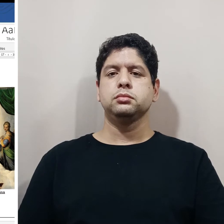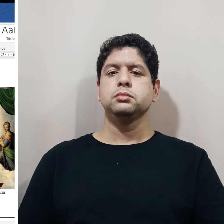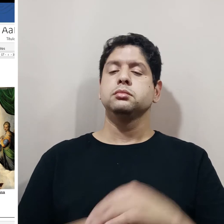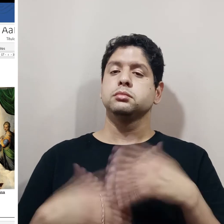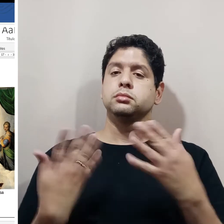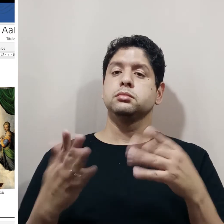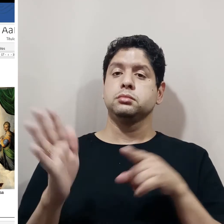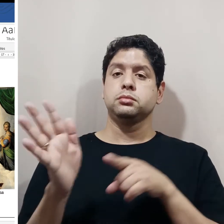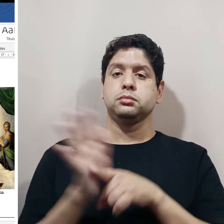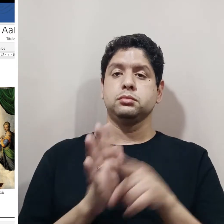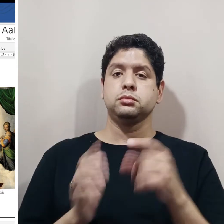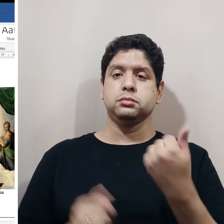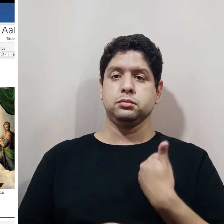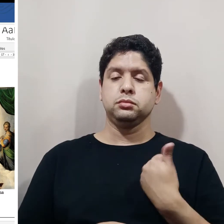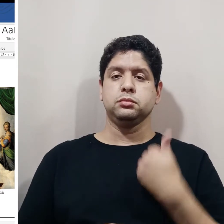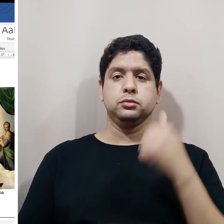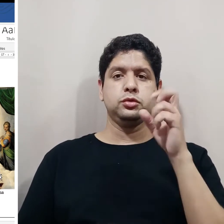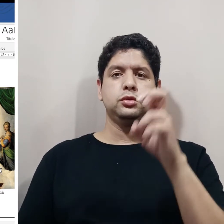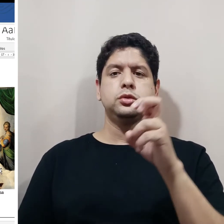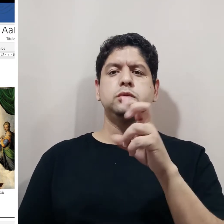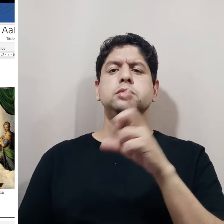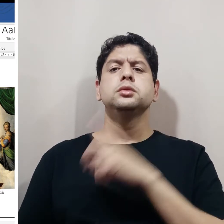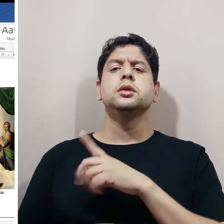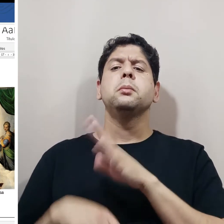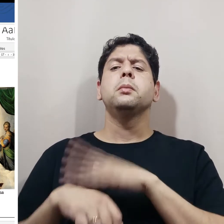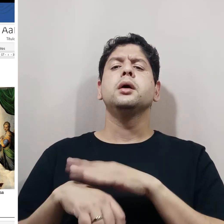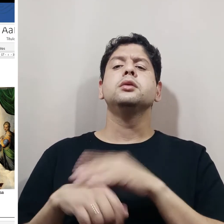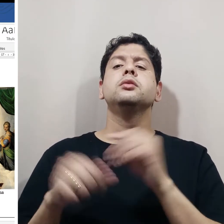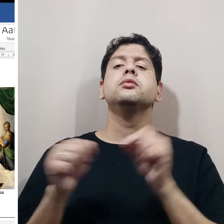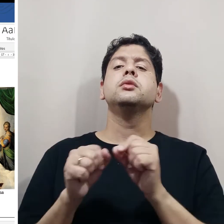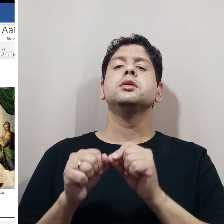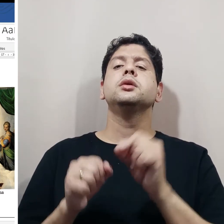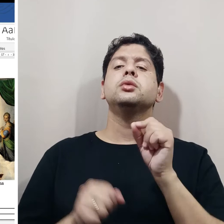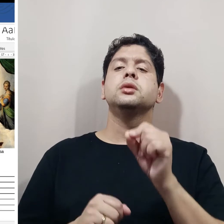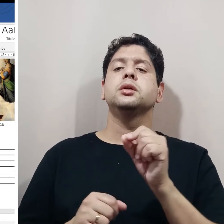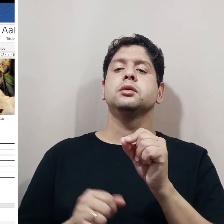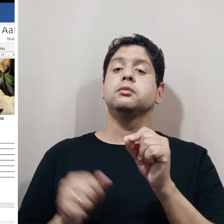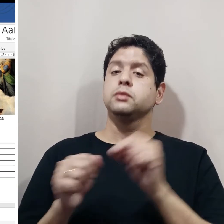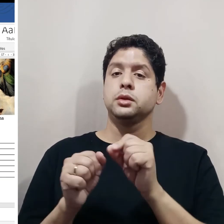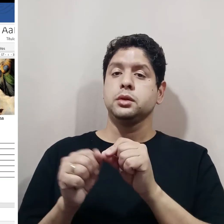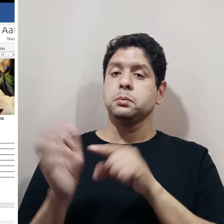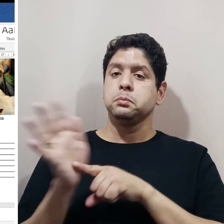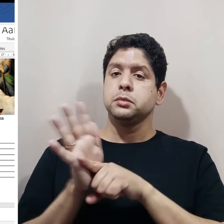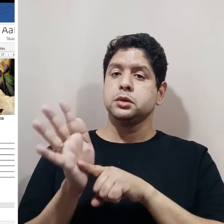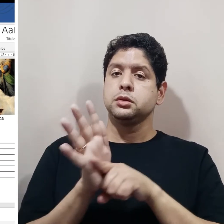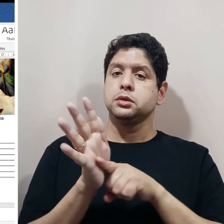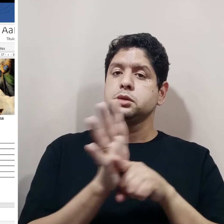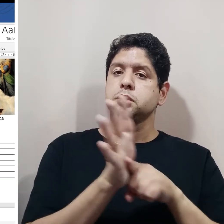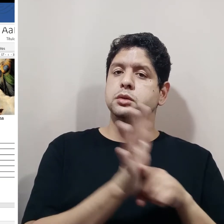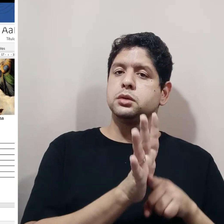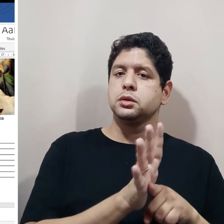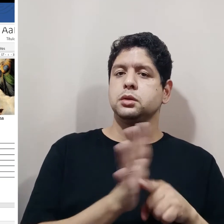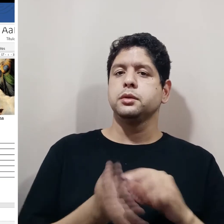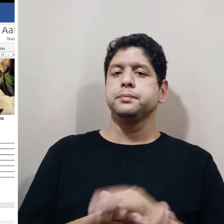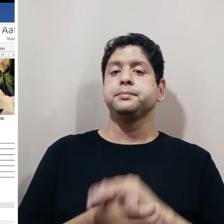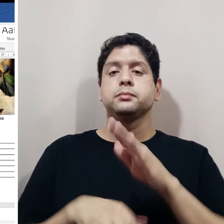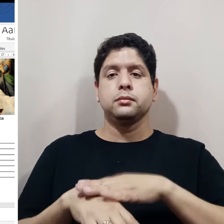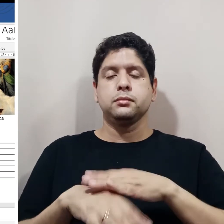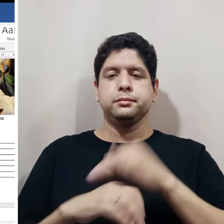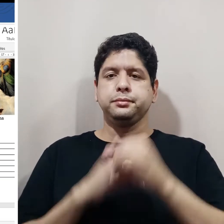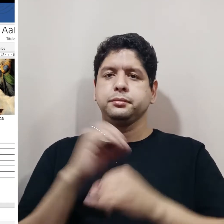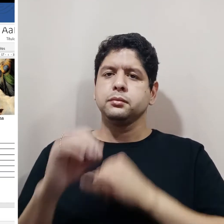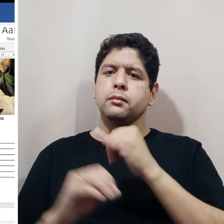Fez muitas, pintou muitas Madonas, né? O Leonardo da Vinci também. Aqui na número 5,